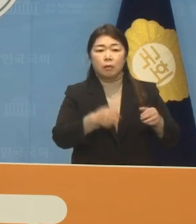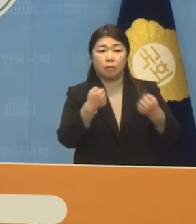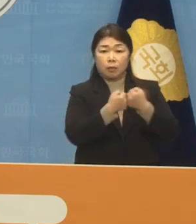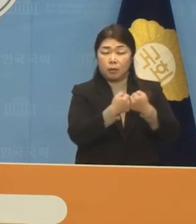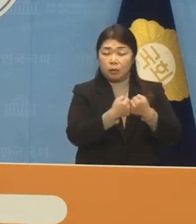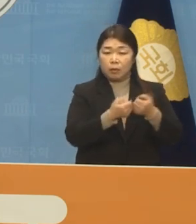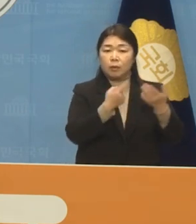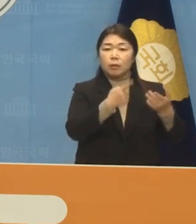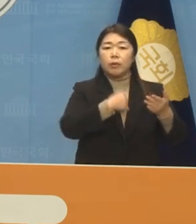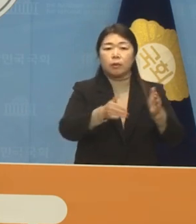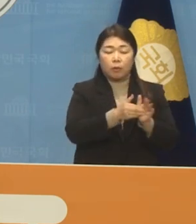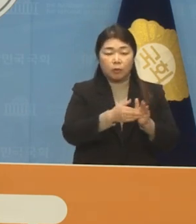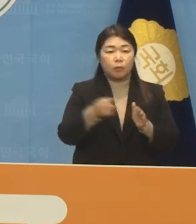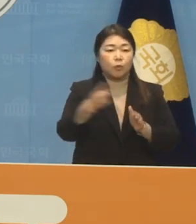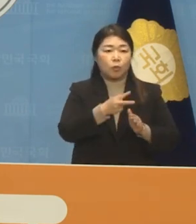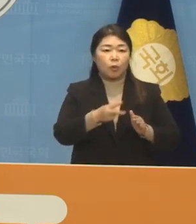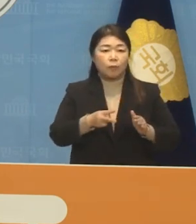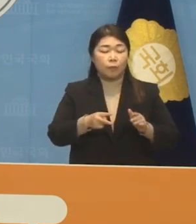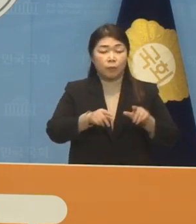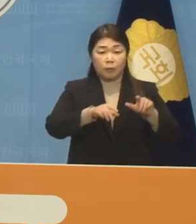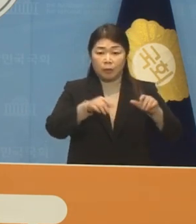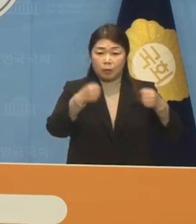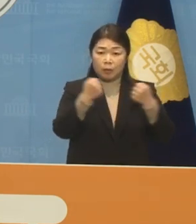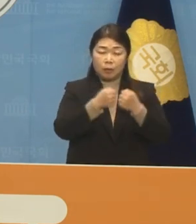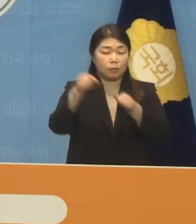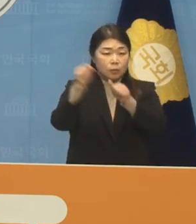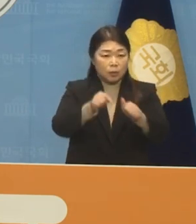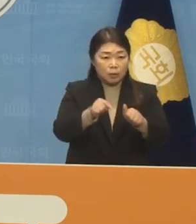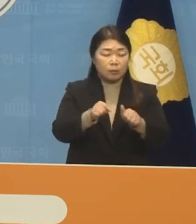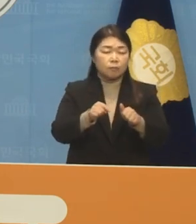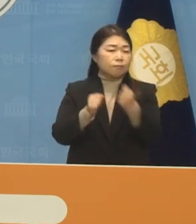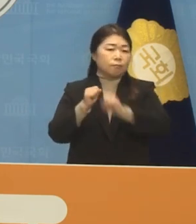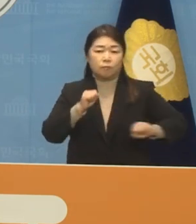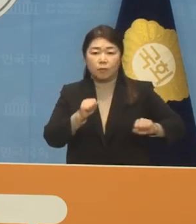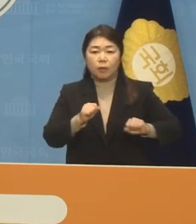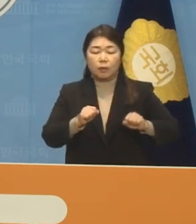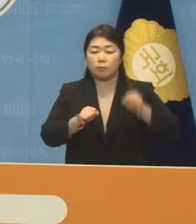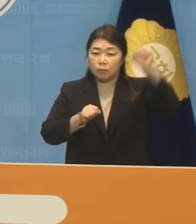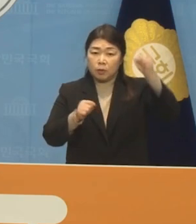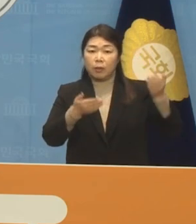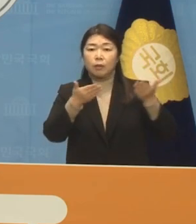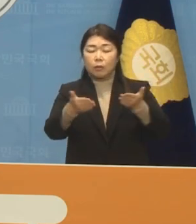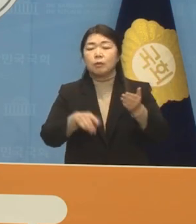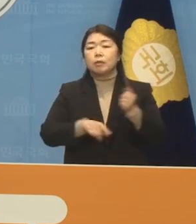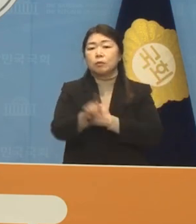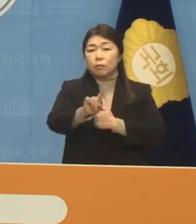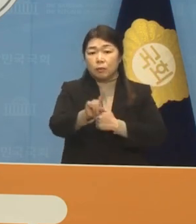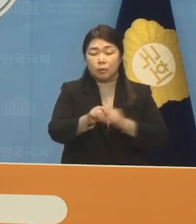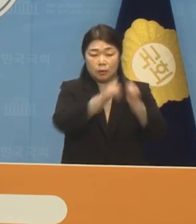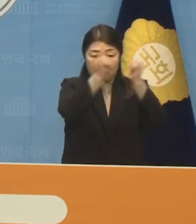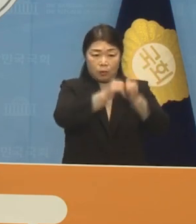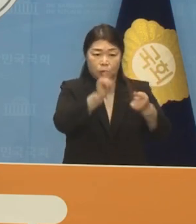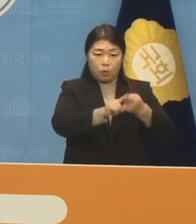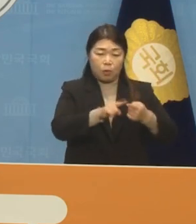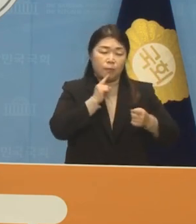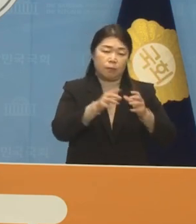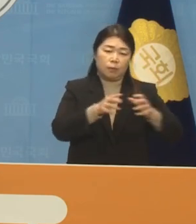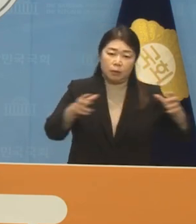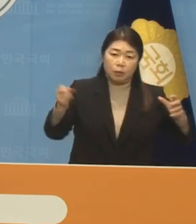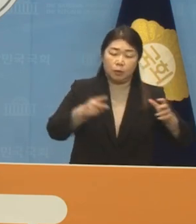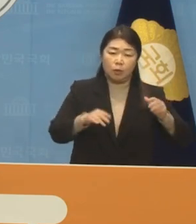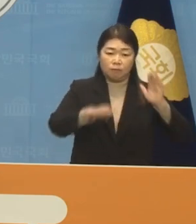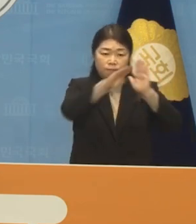행사하는 행동이 결코 아닙니다. 불복종 운동이 초래하는 사회적인 논란과 불편함은 서열과